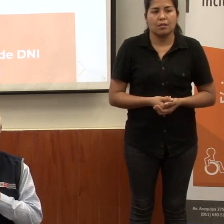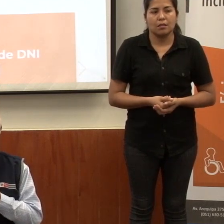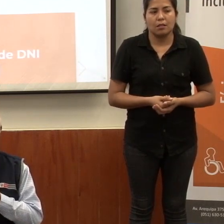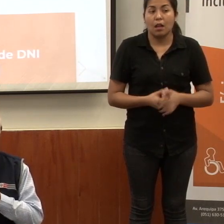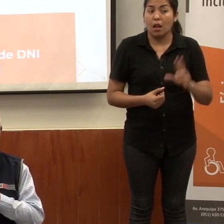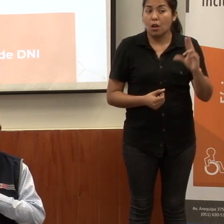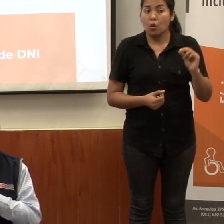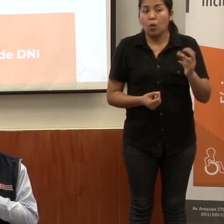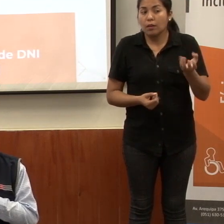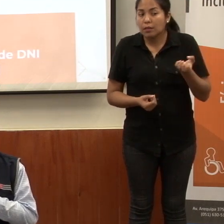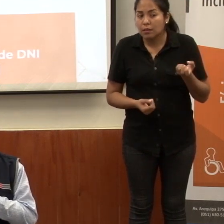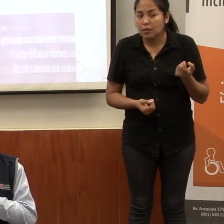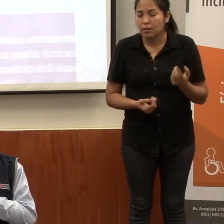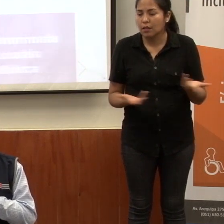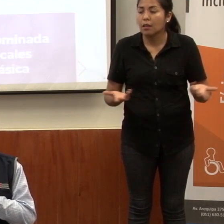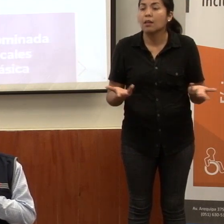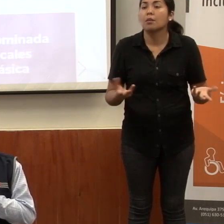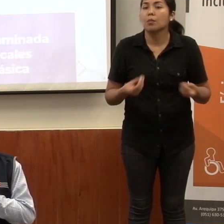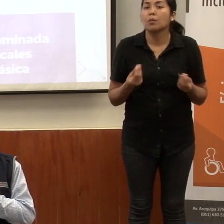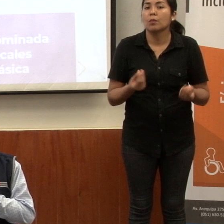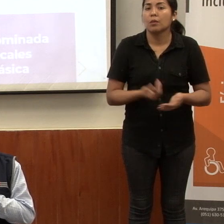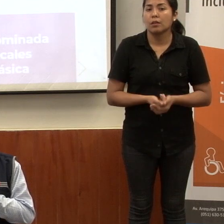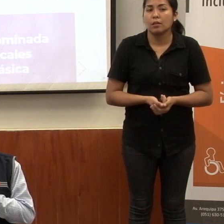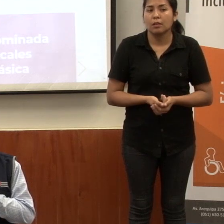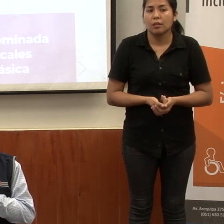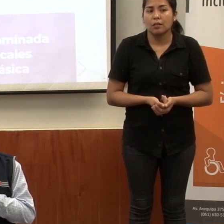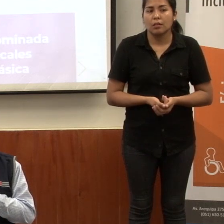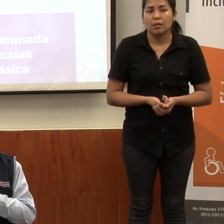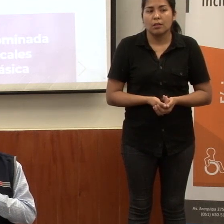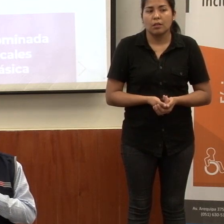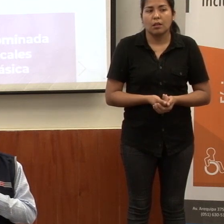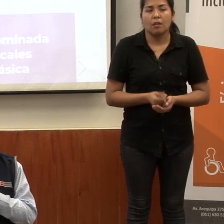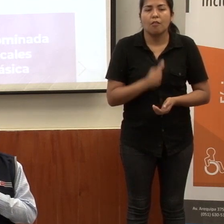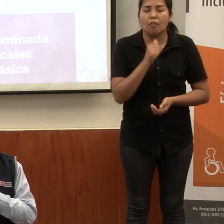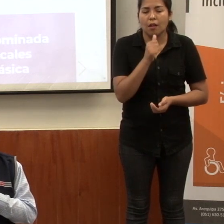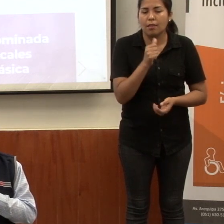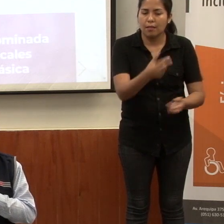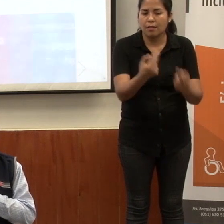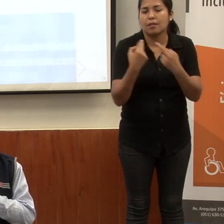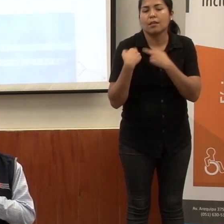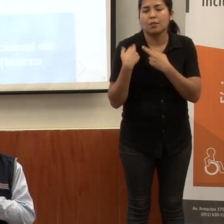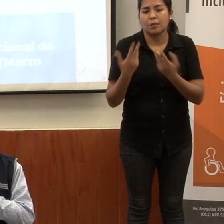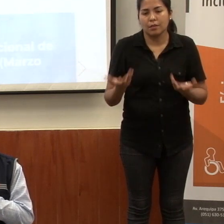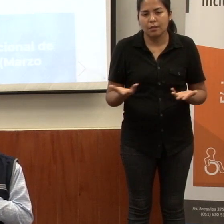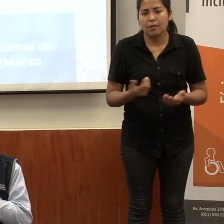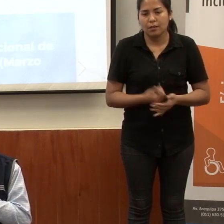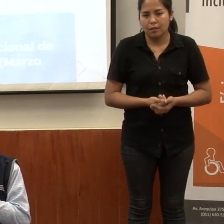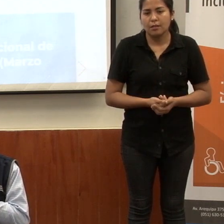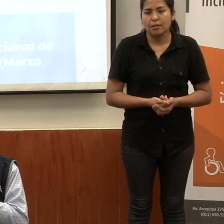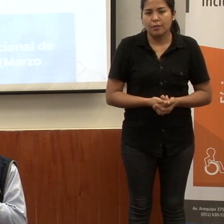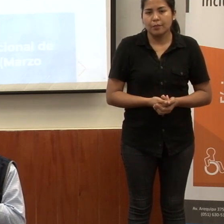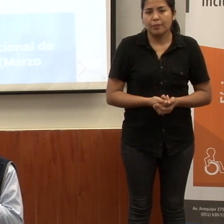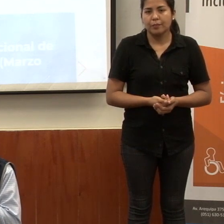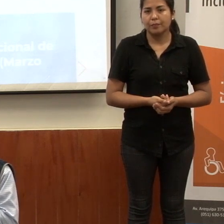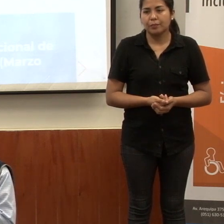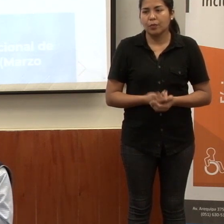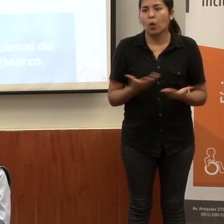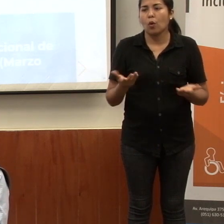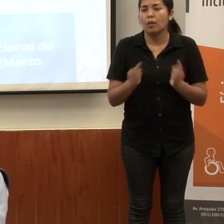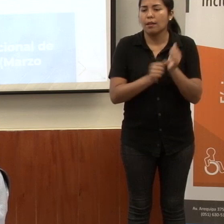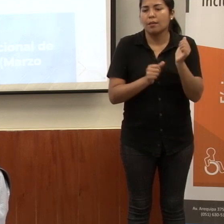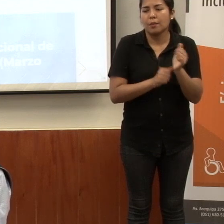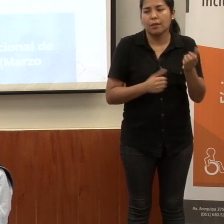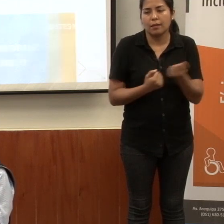Entonces, no quieren. ¿Y por qué no quieren? No, pues, ahí está. Entonces, ¿dónde está la